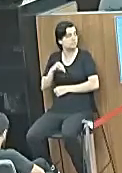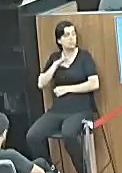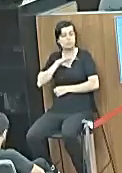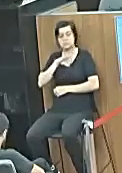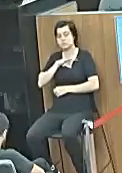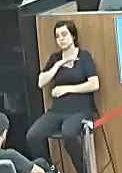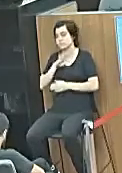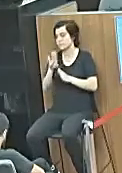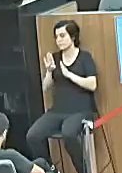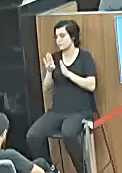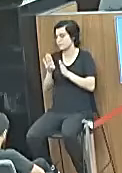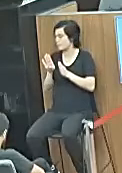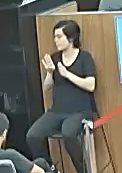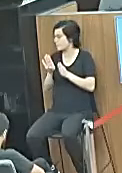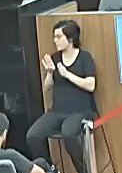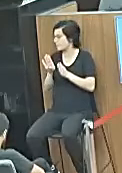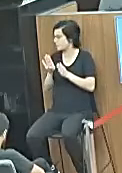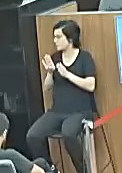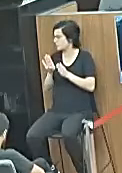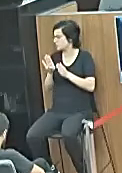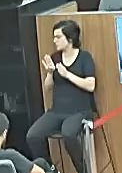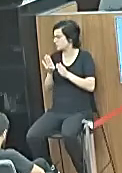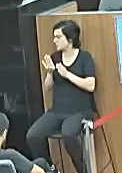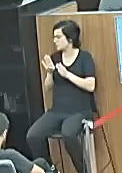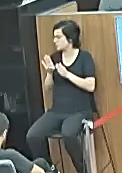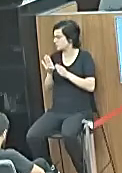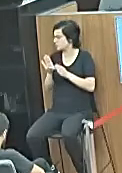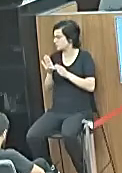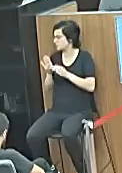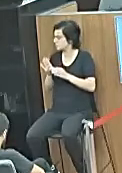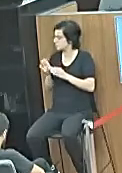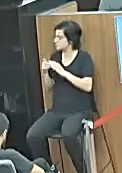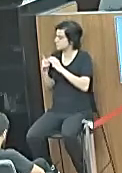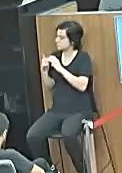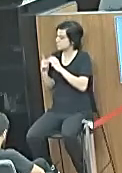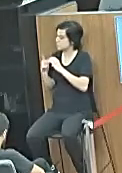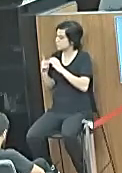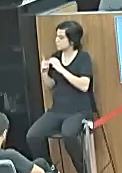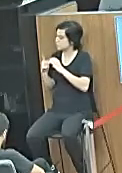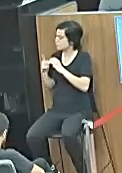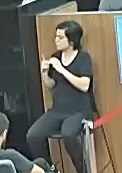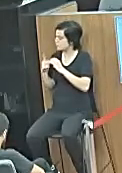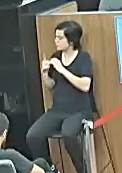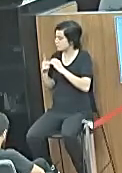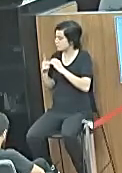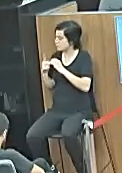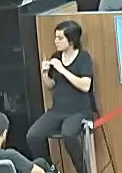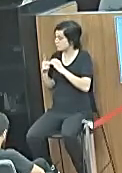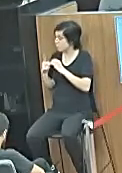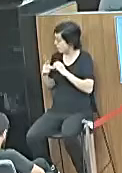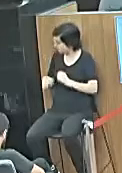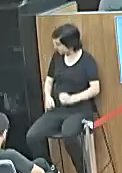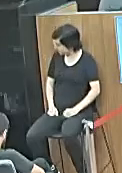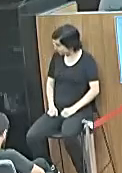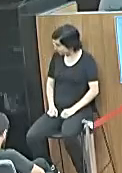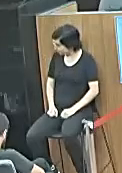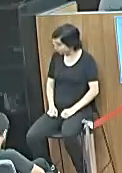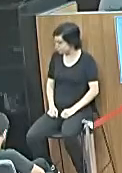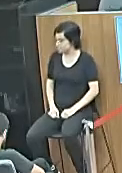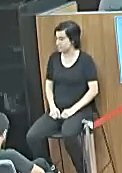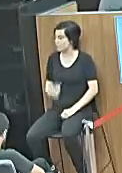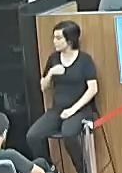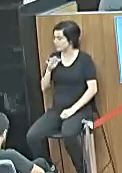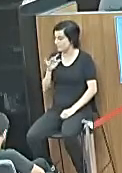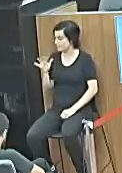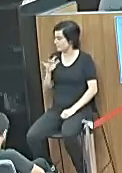153 excedentes hábitos para serem chamados para compor esse quadro gostaria de saber se há uma previsão para que os